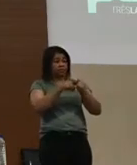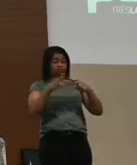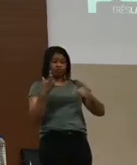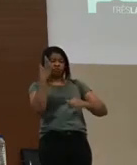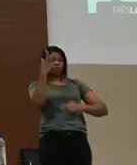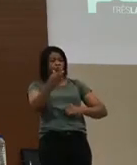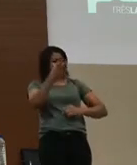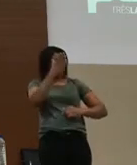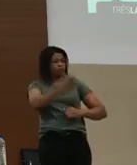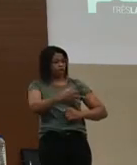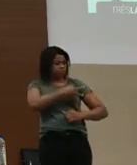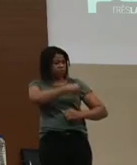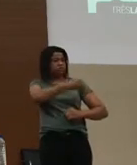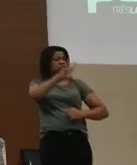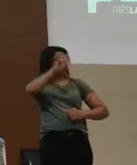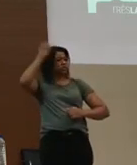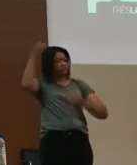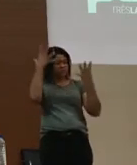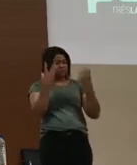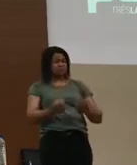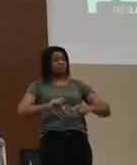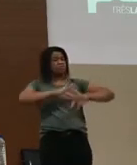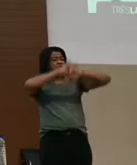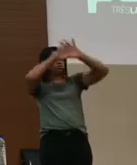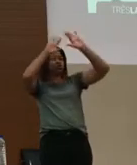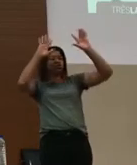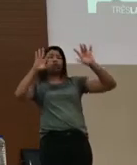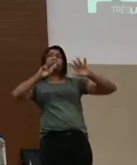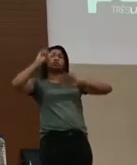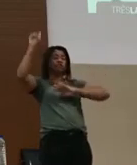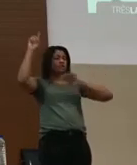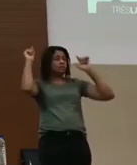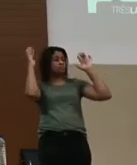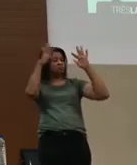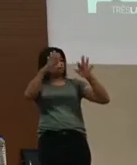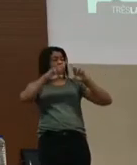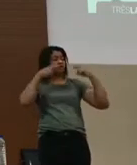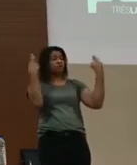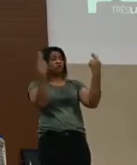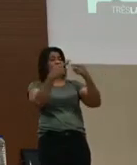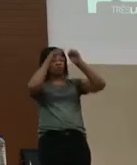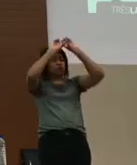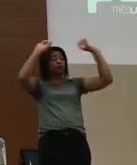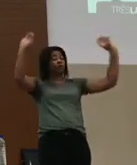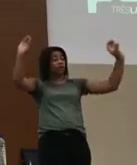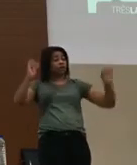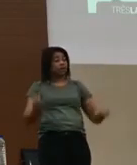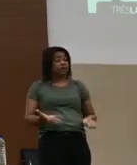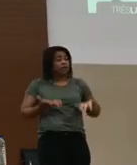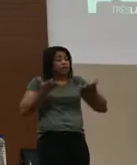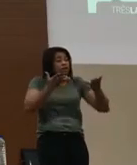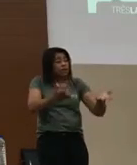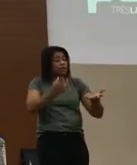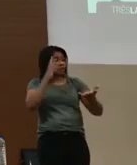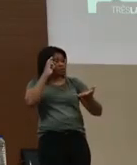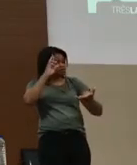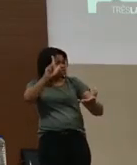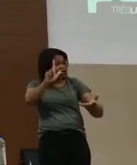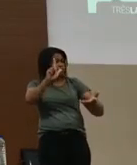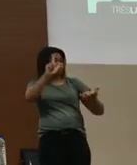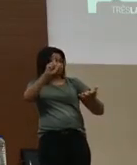fazer herdeiro da glória de Deus, para te fazer herdeiro das bênçãos de Deus, do reino dos céus, para te dar autoridade no